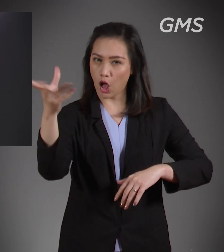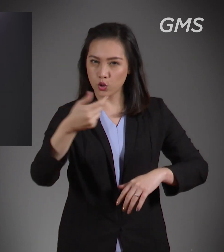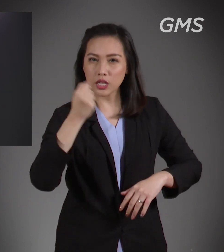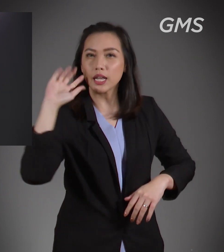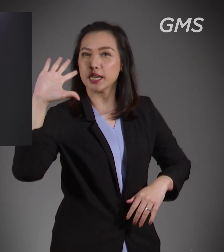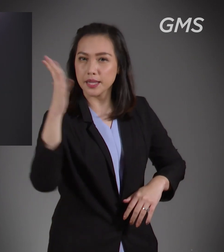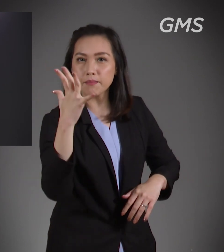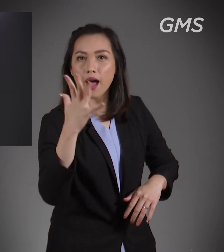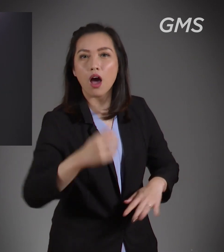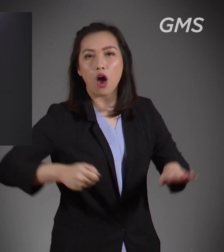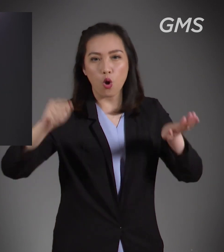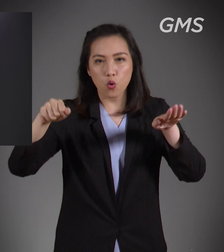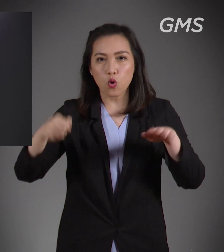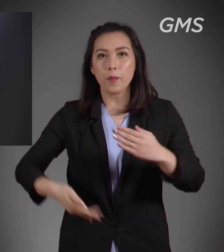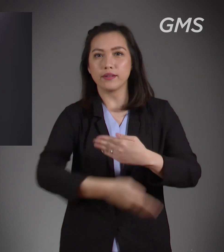The punishment of God,